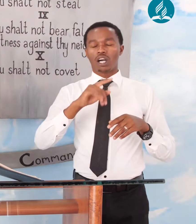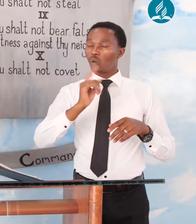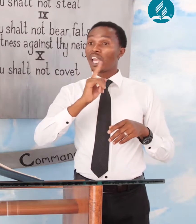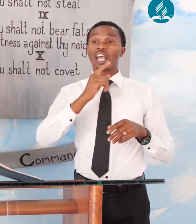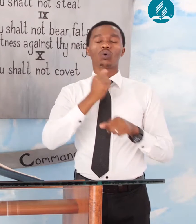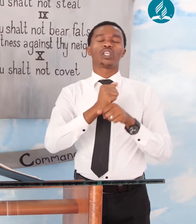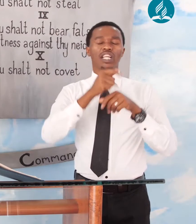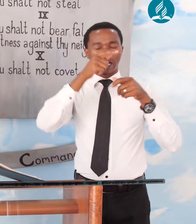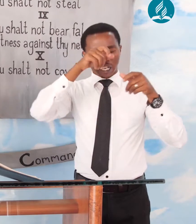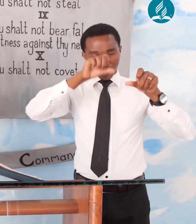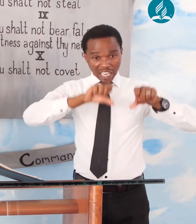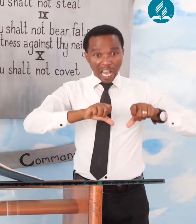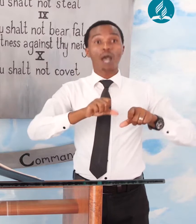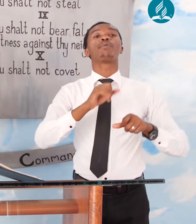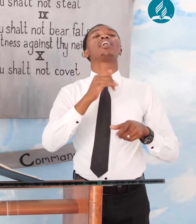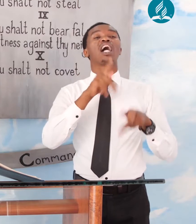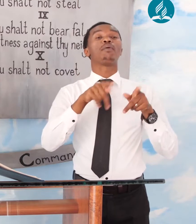ariko wakwemera